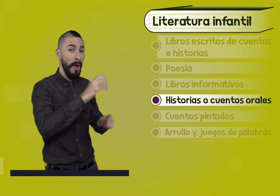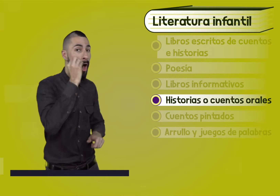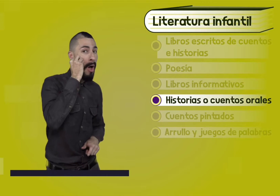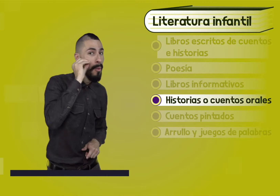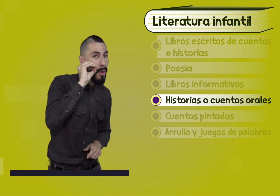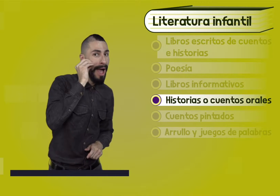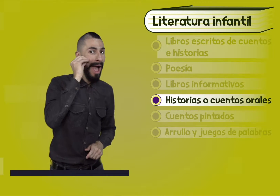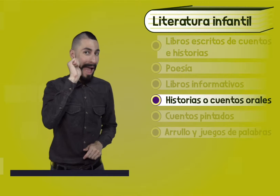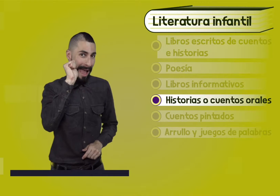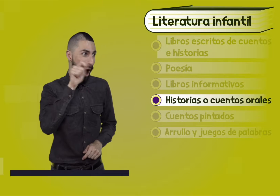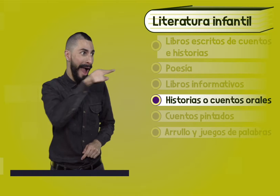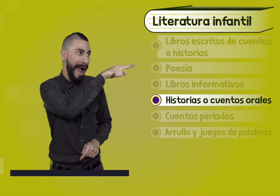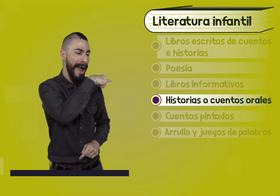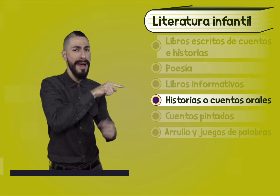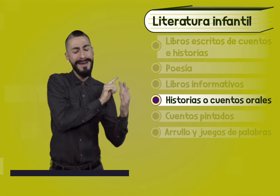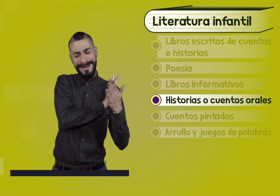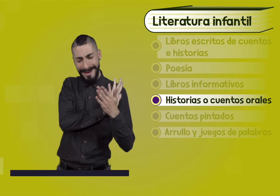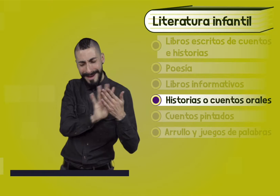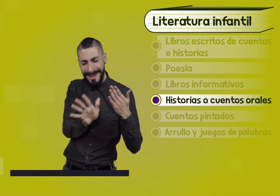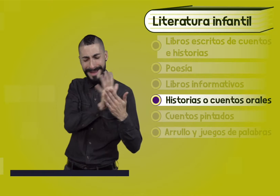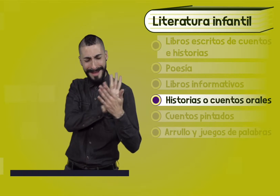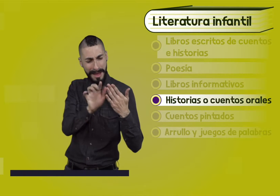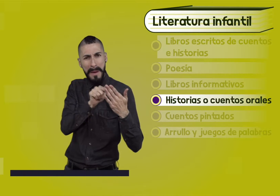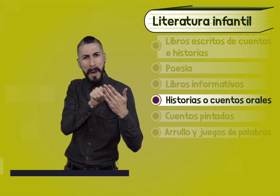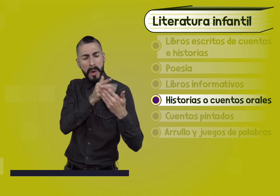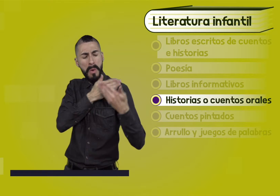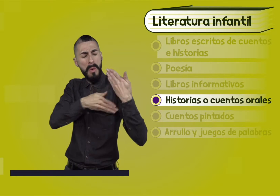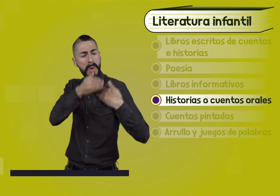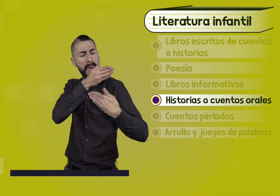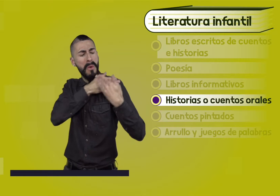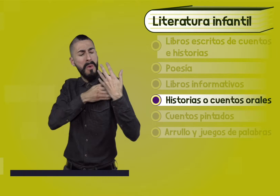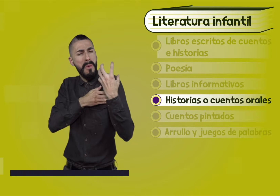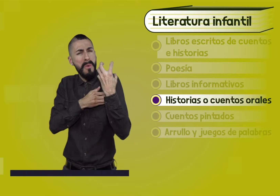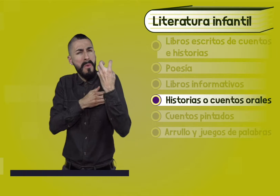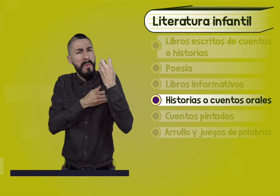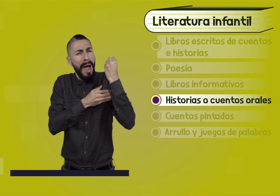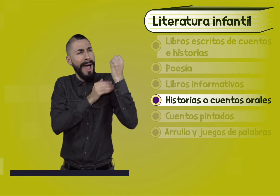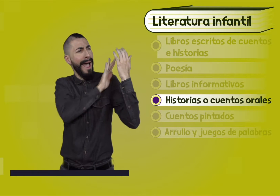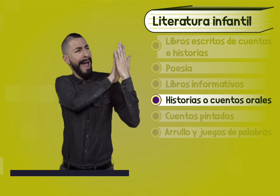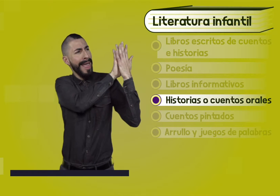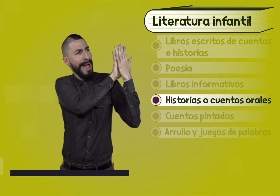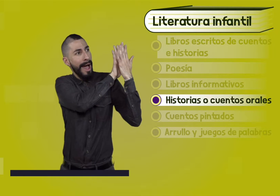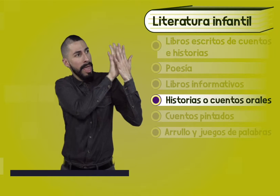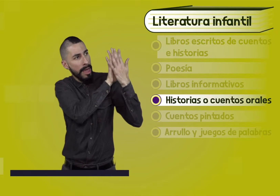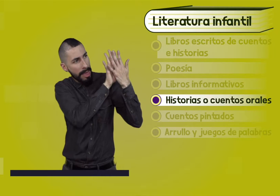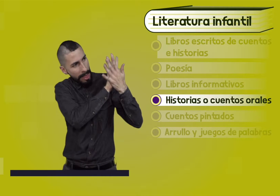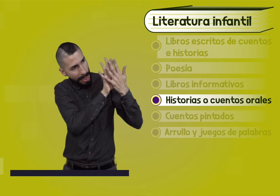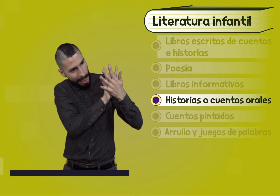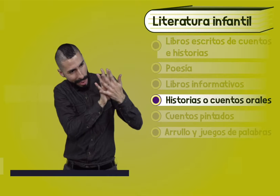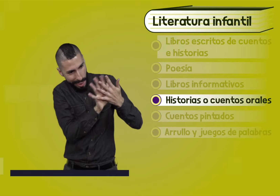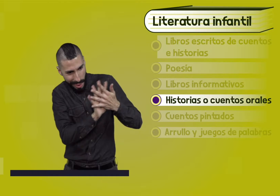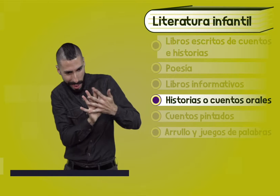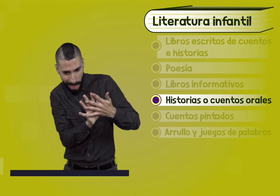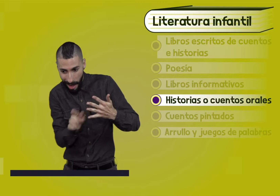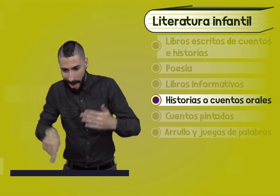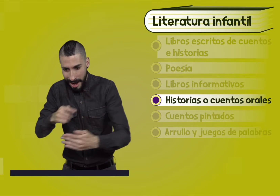Historias o cuentos orales. Aquellas historias que nos cuentan los abuelos y que a ellos se las contaron los suyos. Estas han